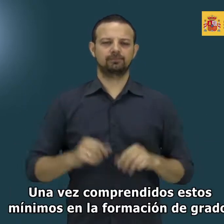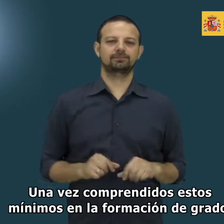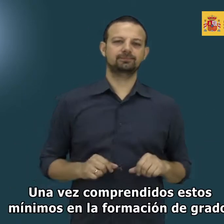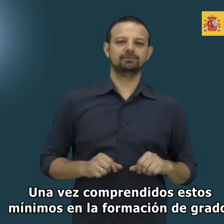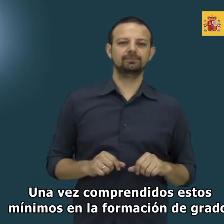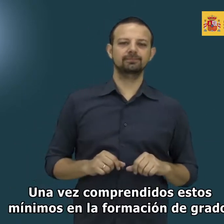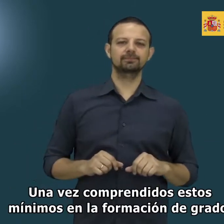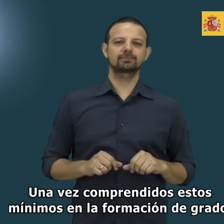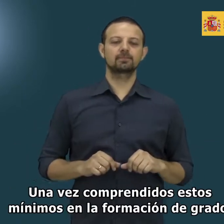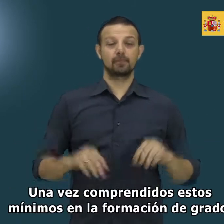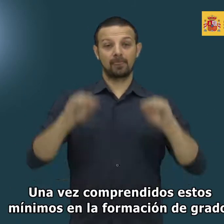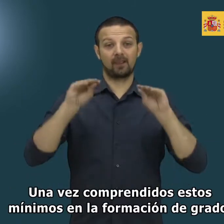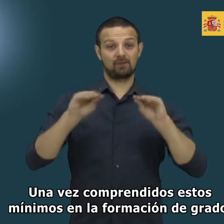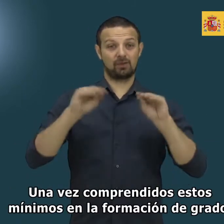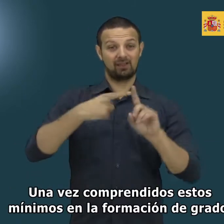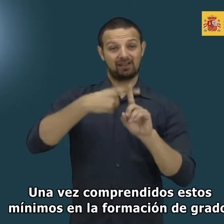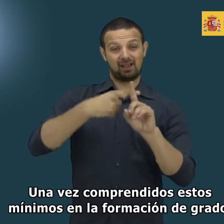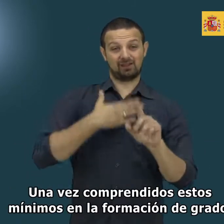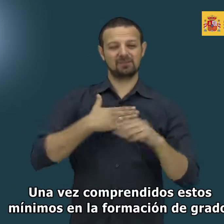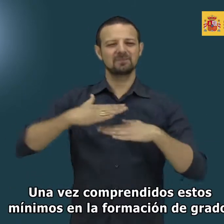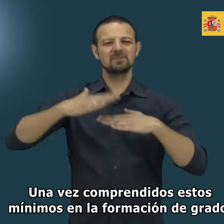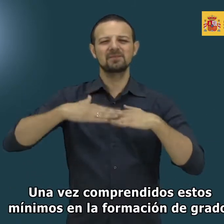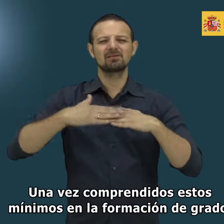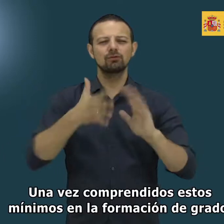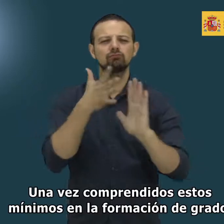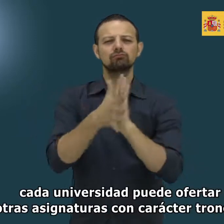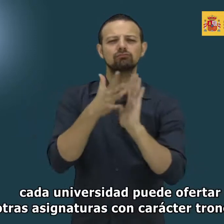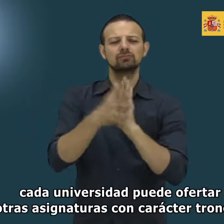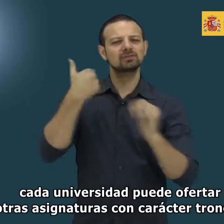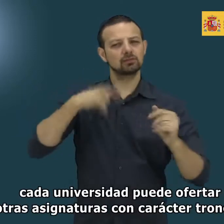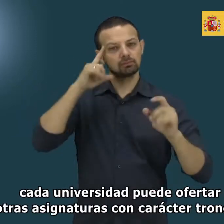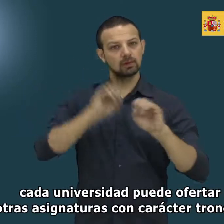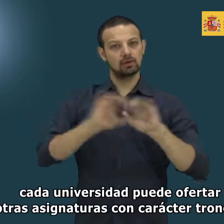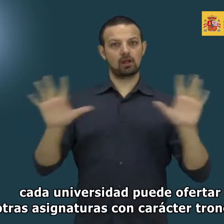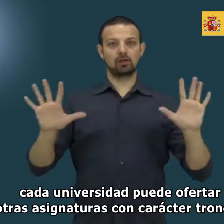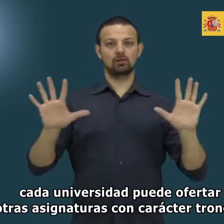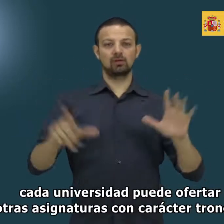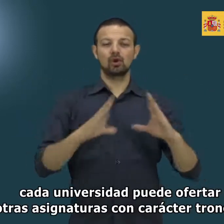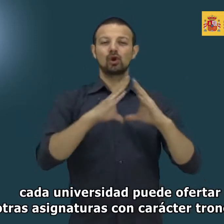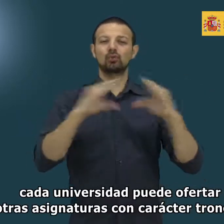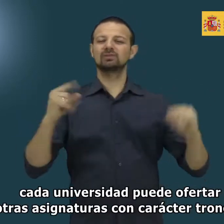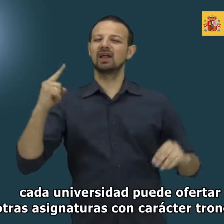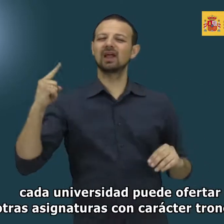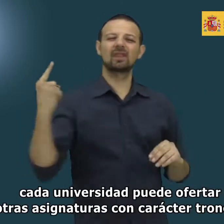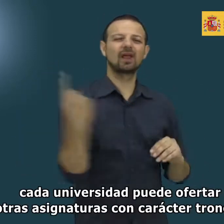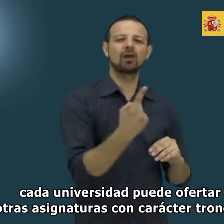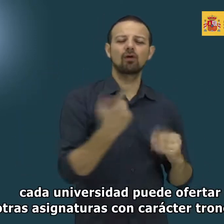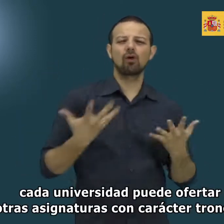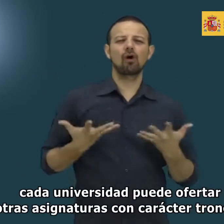Una vez comprendidos estos mínimos en la formación de grado, cada universidad puede ofertar otras asignaturas con carácter